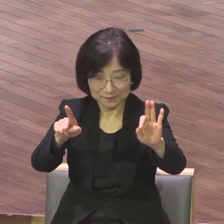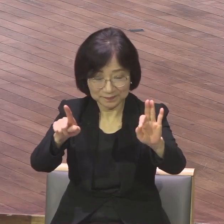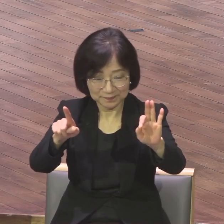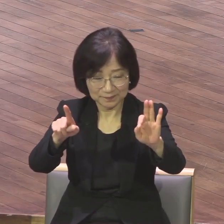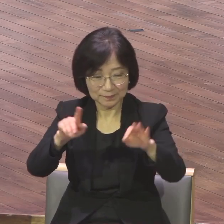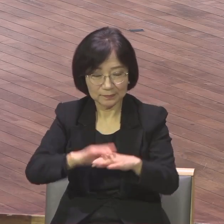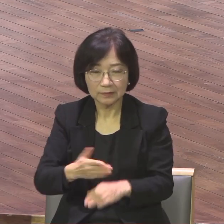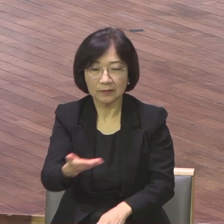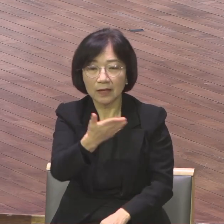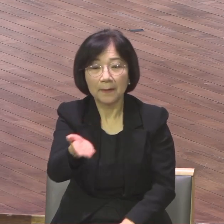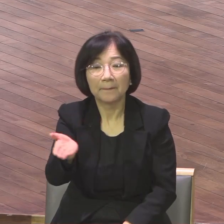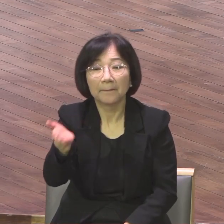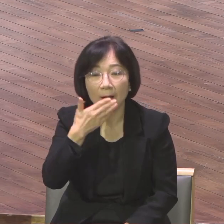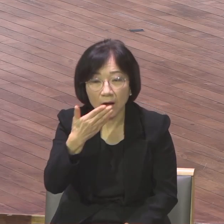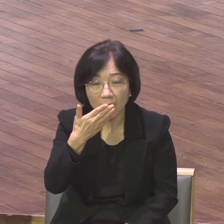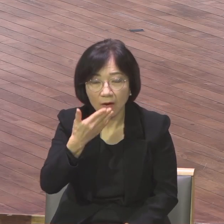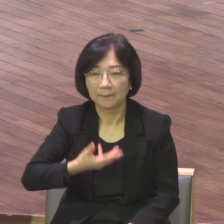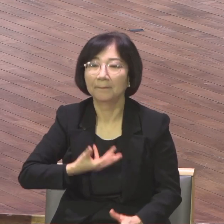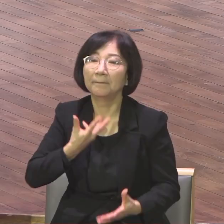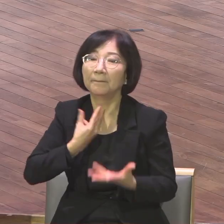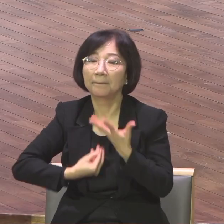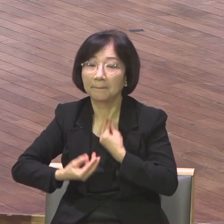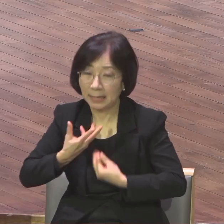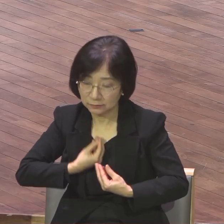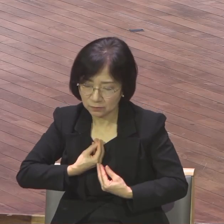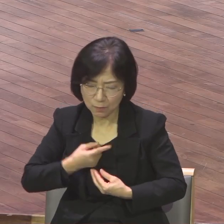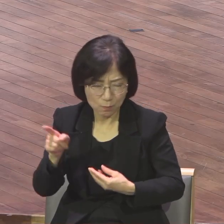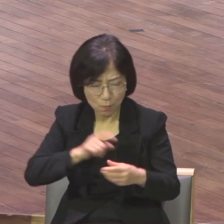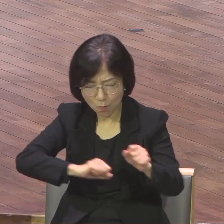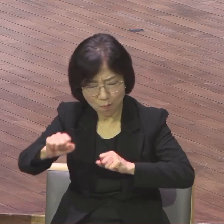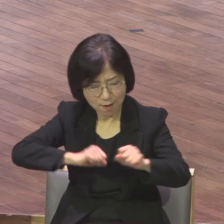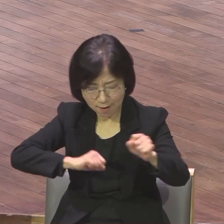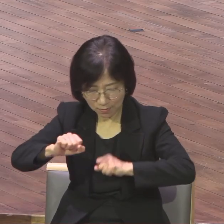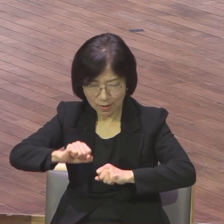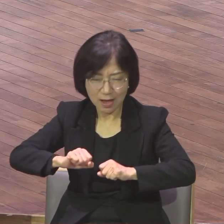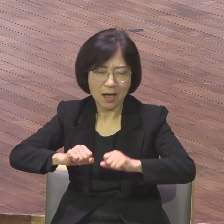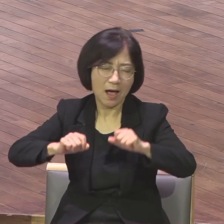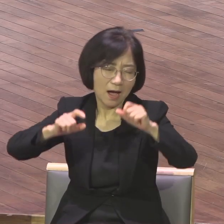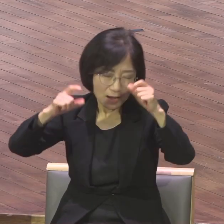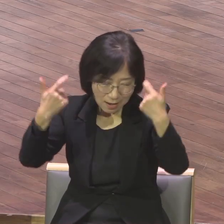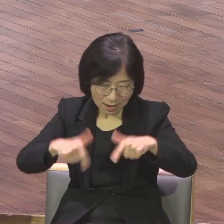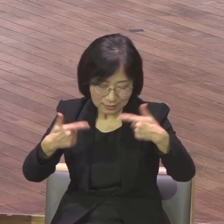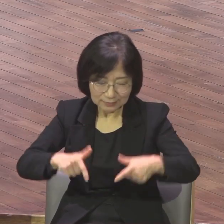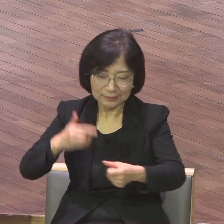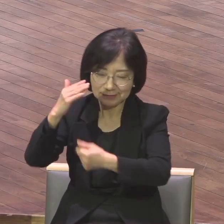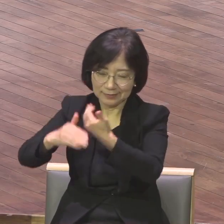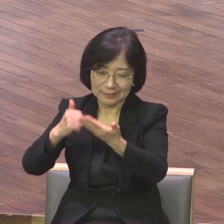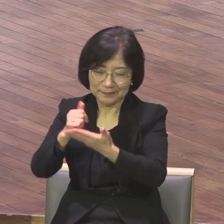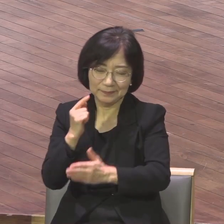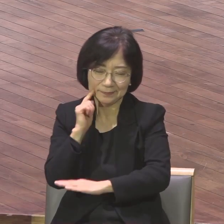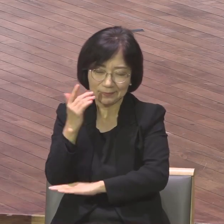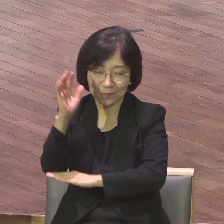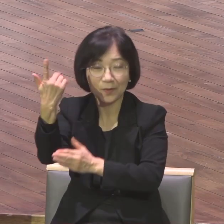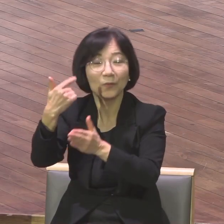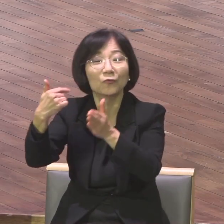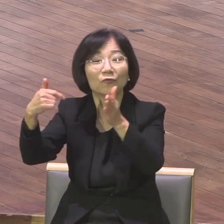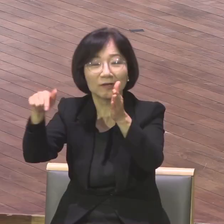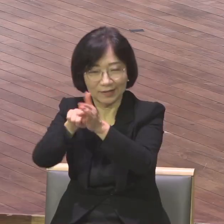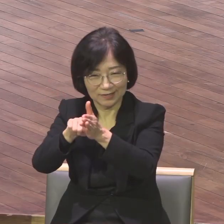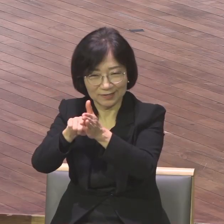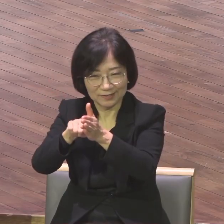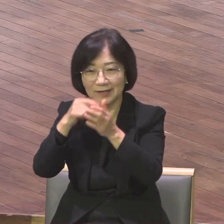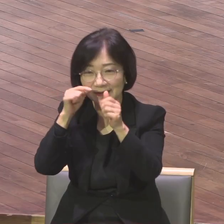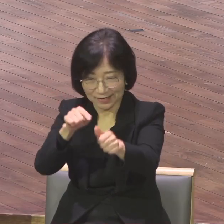너희가 먹든지 마시든지 무엇을 하든지 다 하나님의 영광을 위하여 해라.